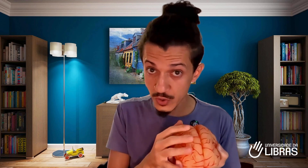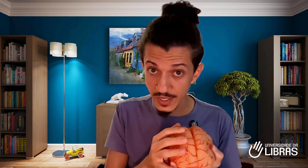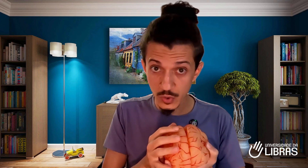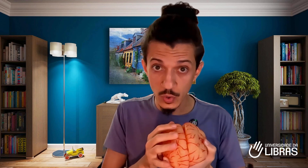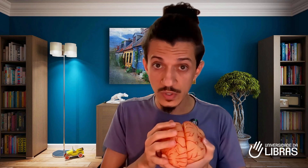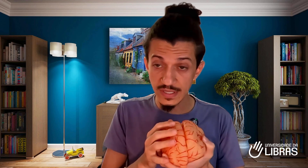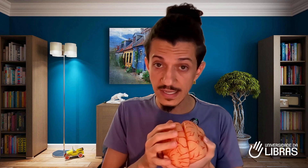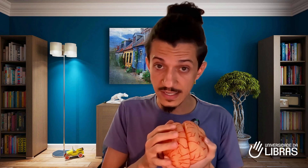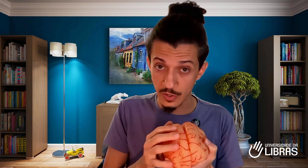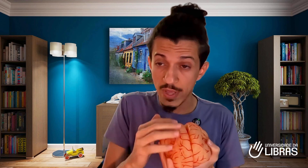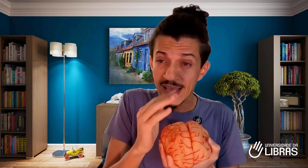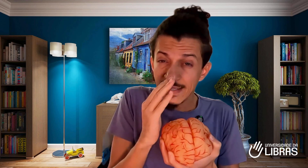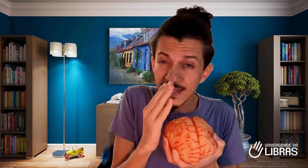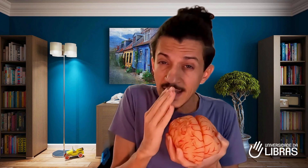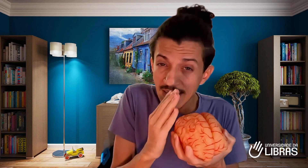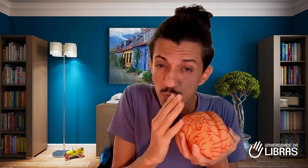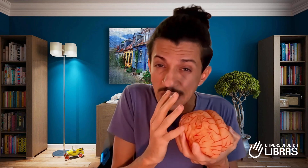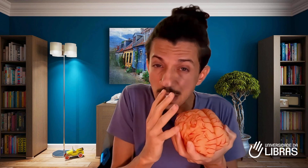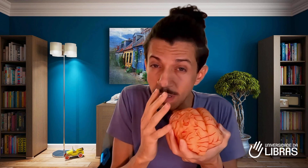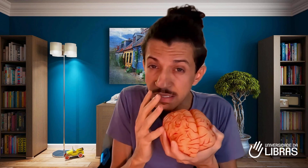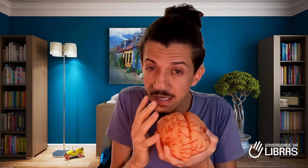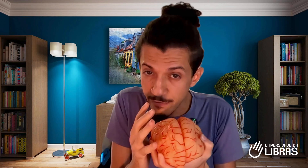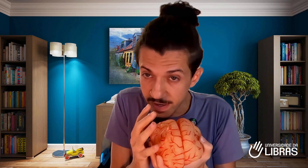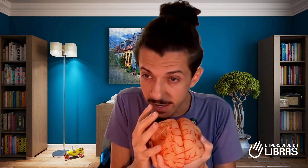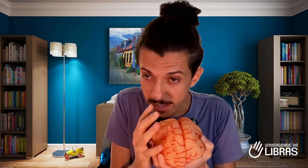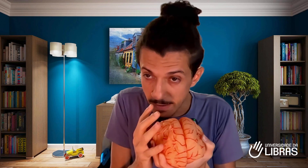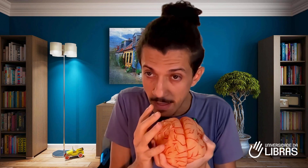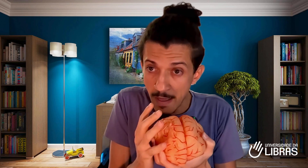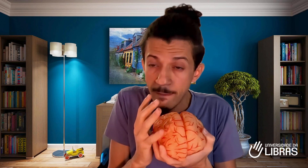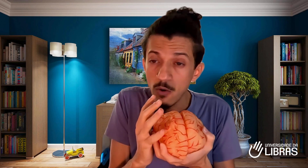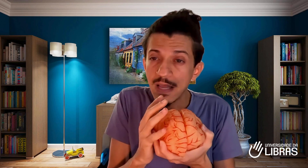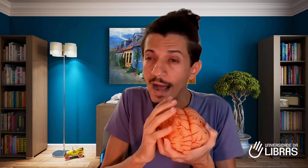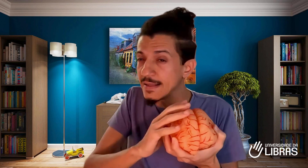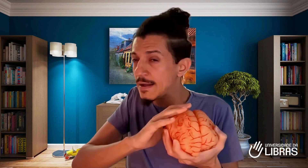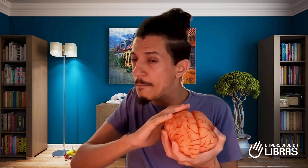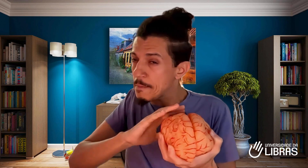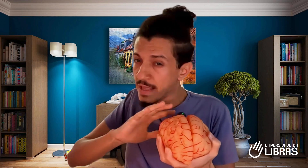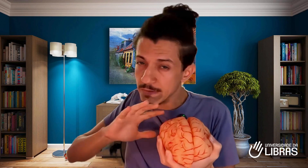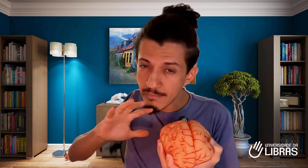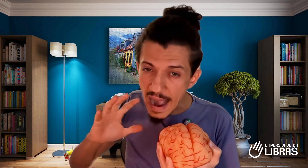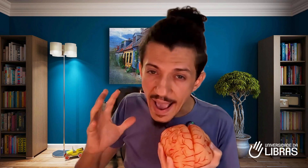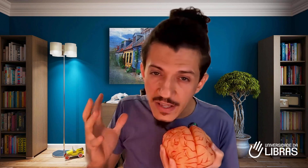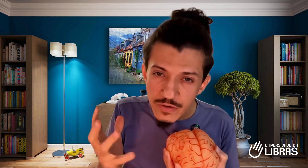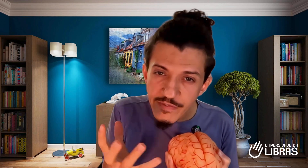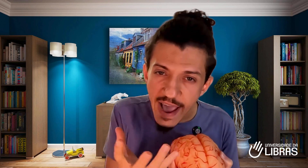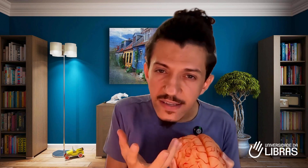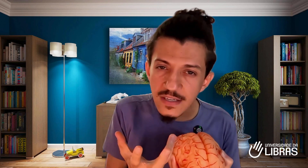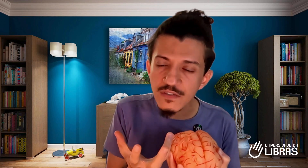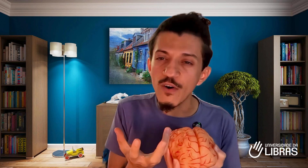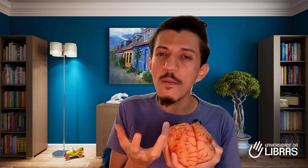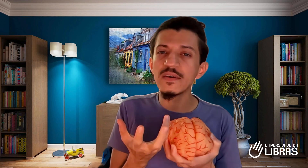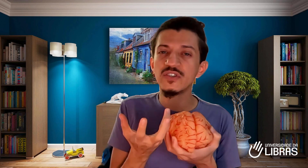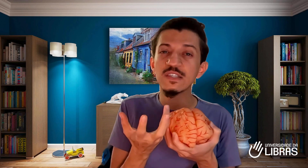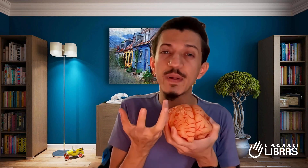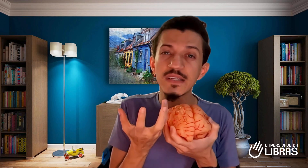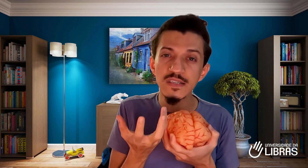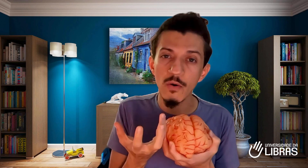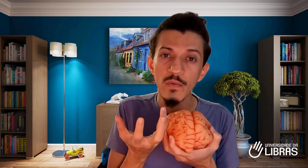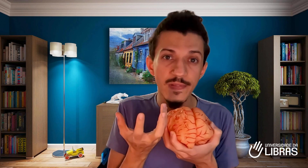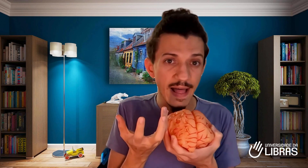surdos sinalizando, sinalizações específicas, pautadas nas mais diversas formas de expressão na